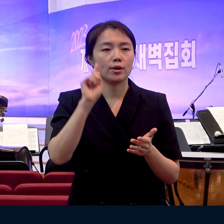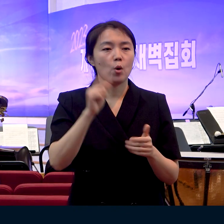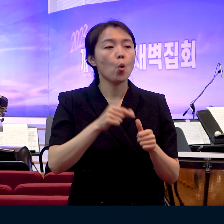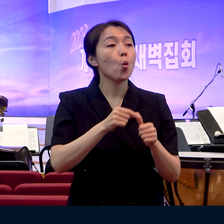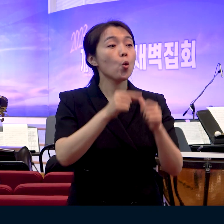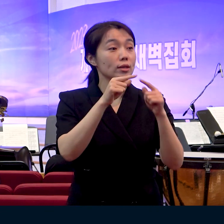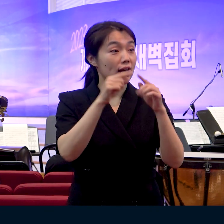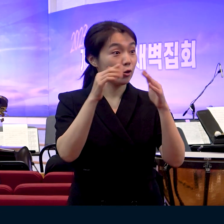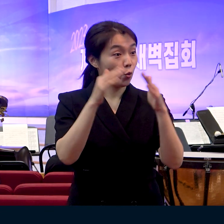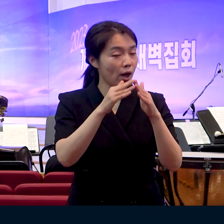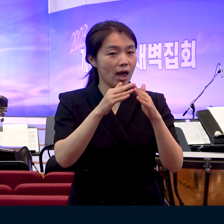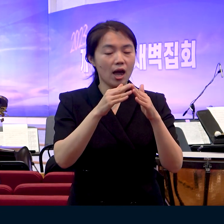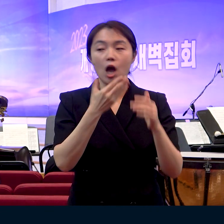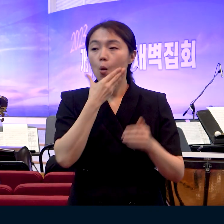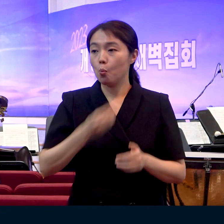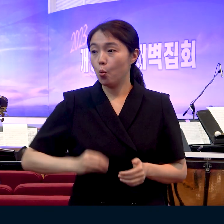생각합니다.